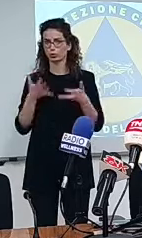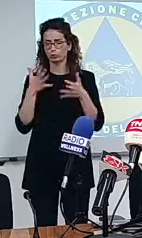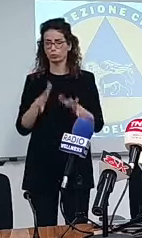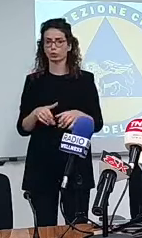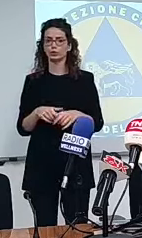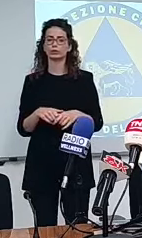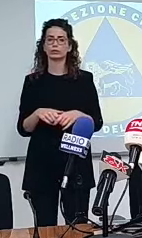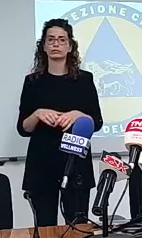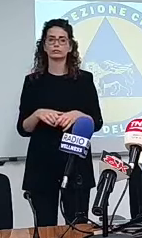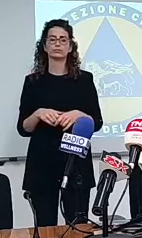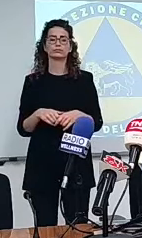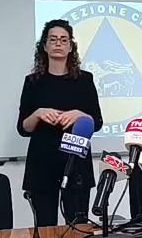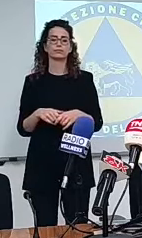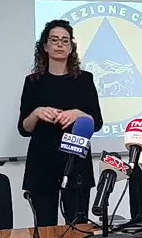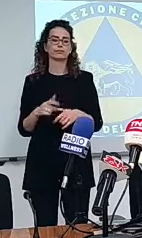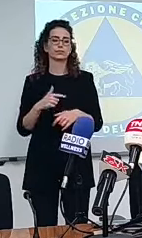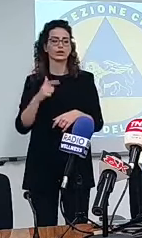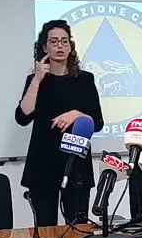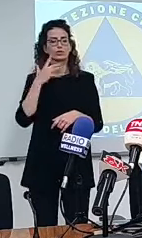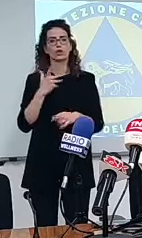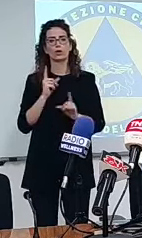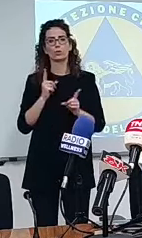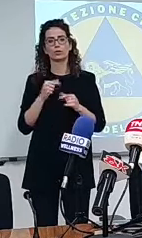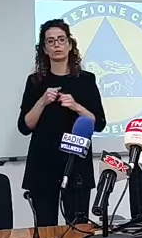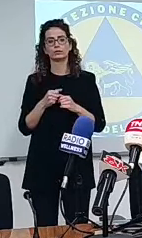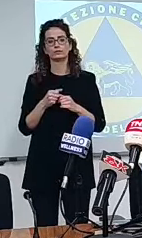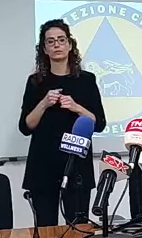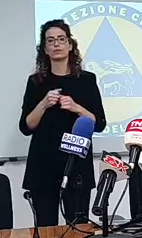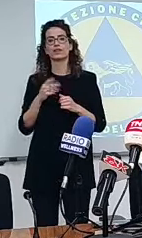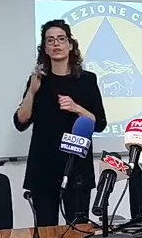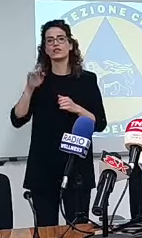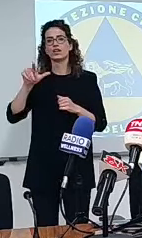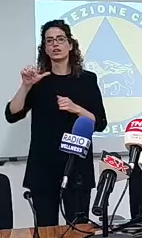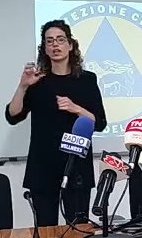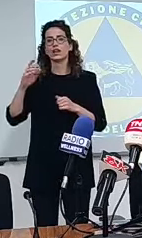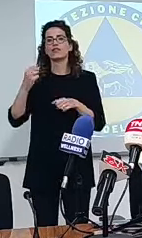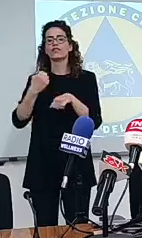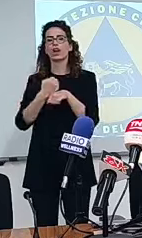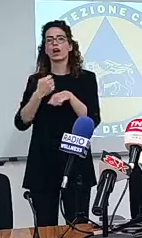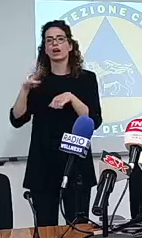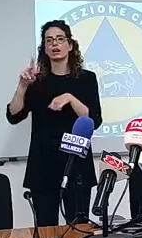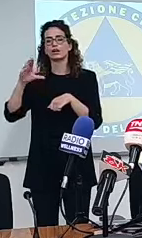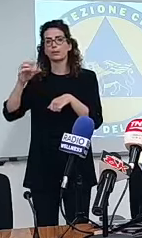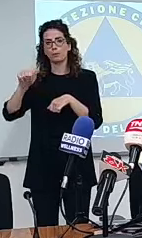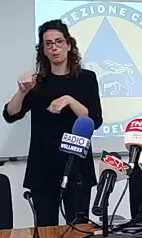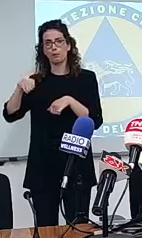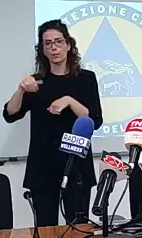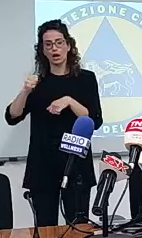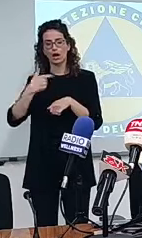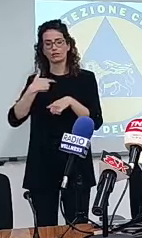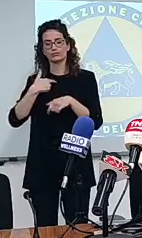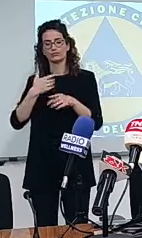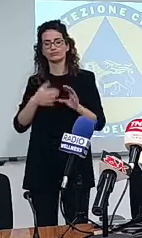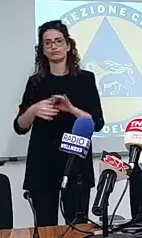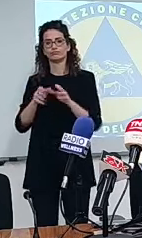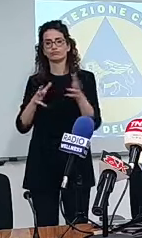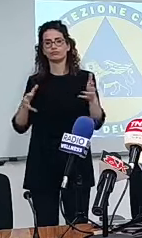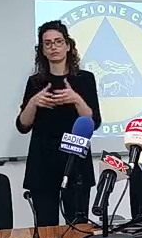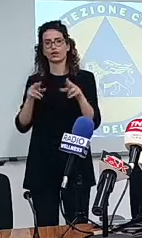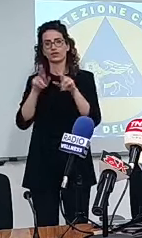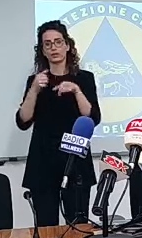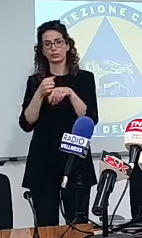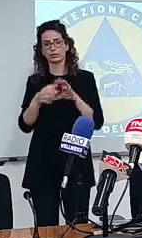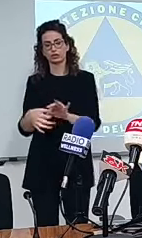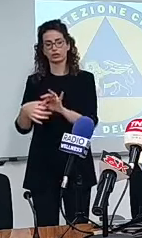attivate. Io so che hanno anche parlato con Federfarma, quindi anche un circuito che coinvolge le farmacie e quant'altro. Adesso dobbiamo un